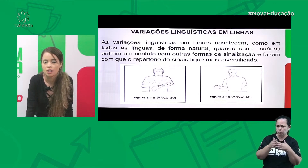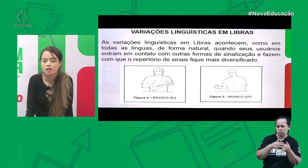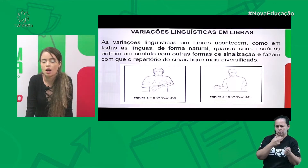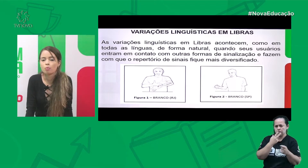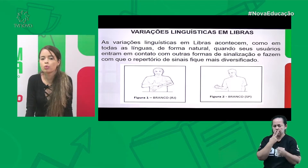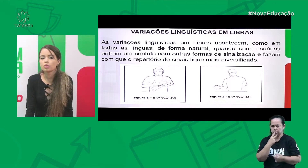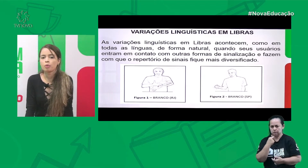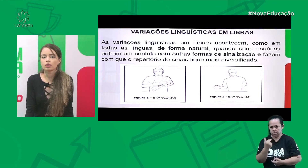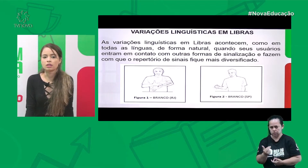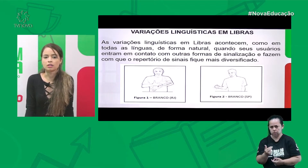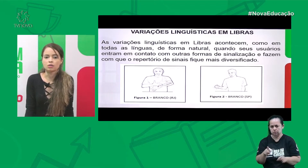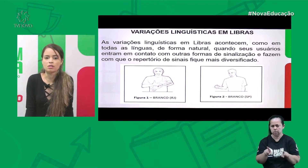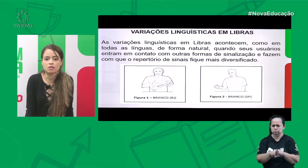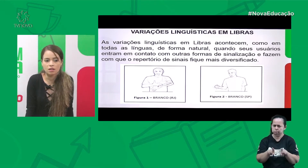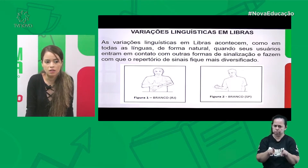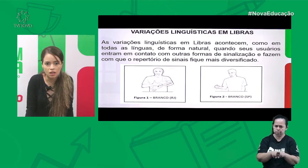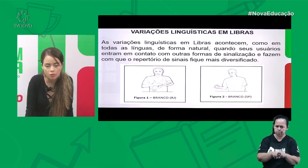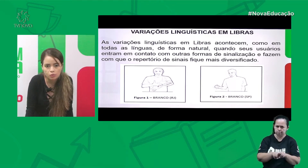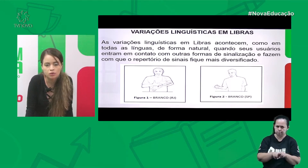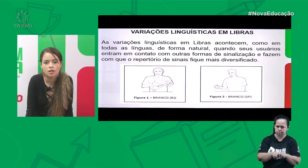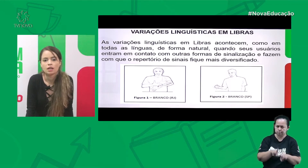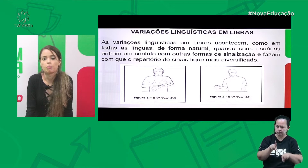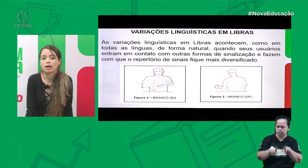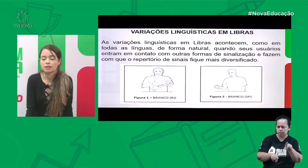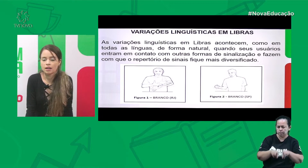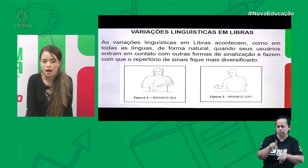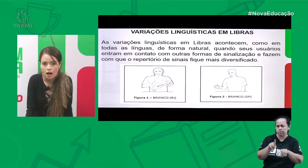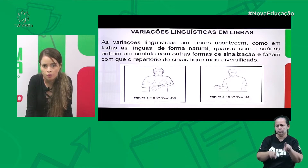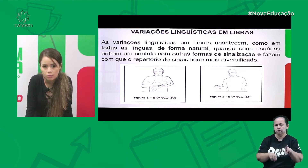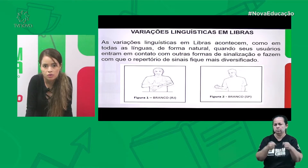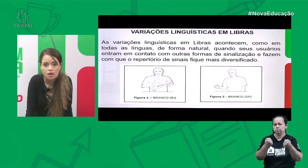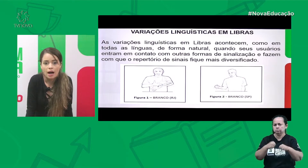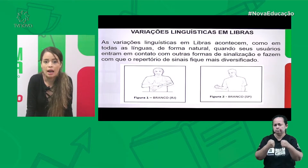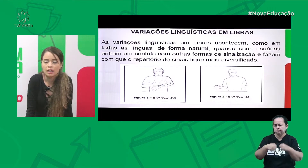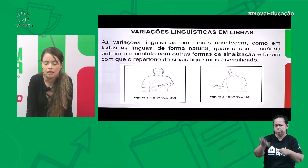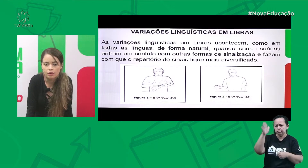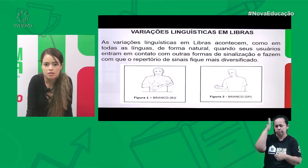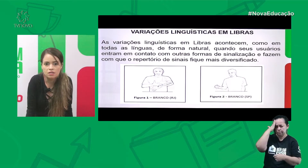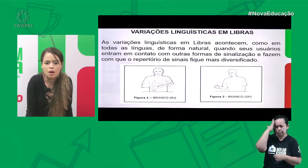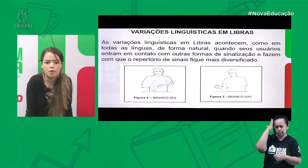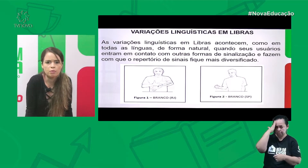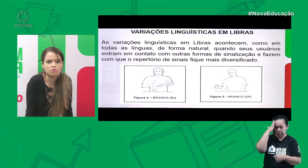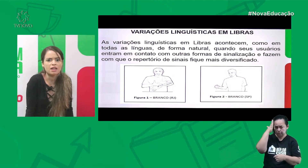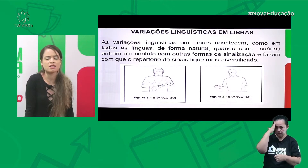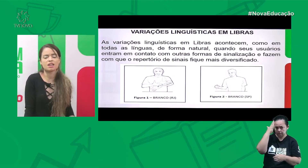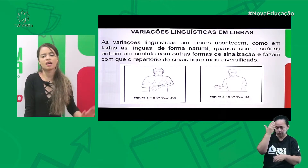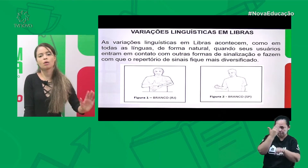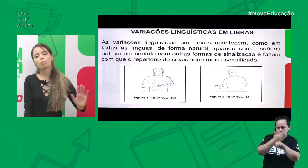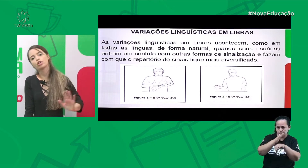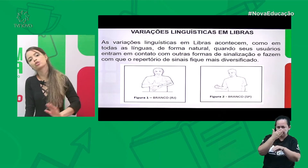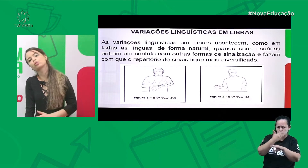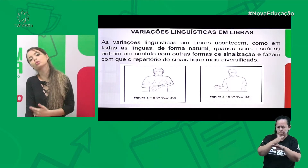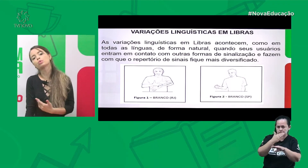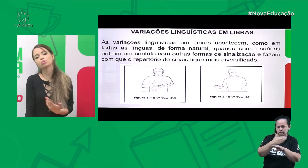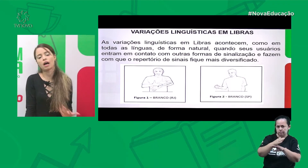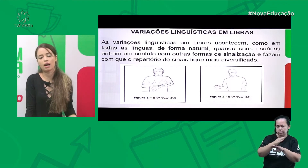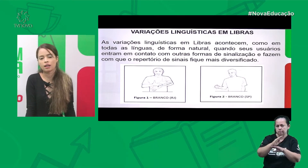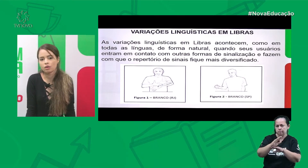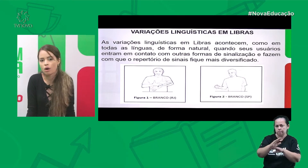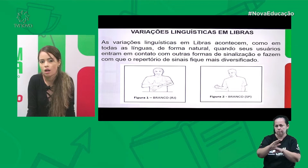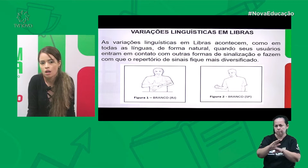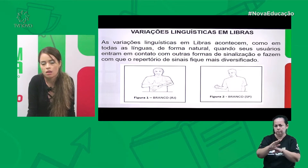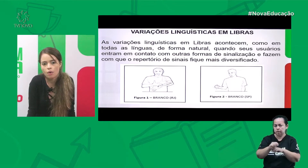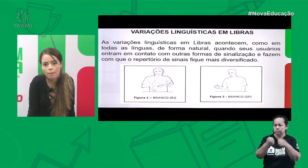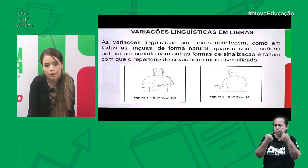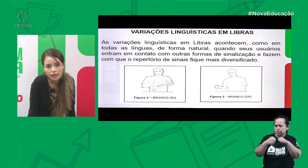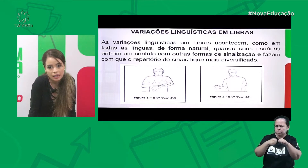linguística e é muito importante nós entendermos e praticarmos a Libras e sabermos fazer um estudo da